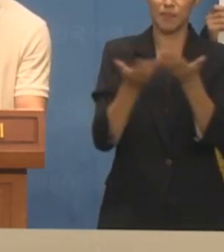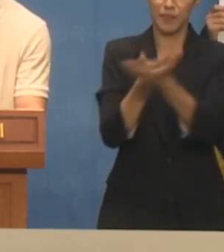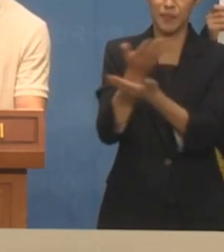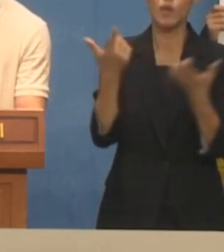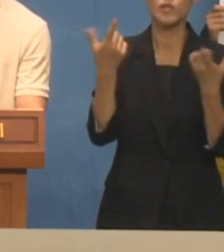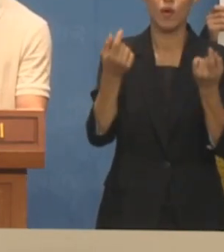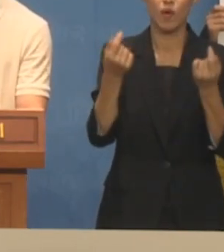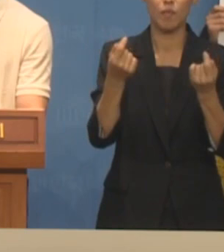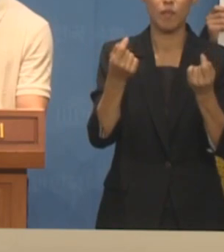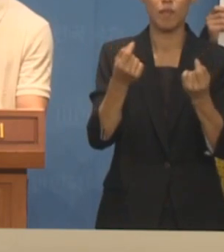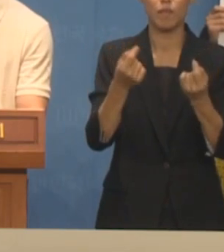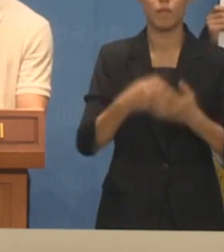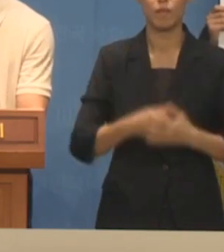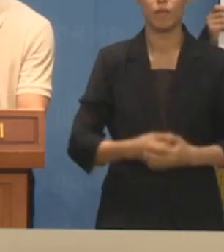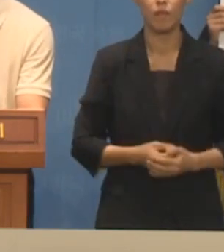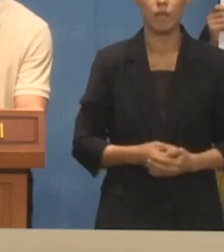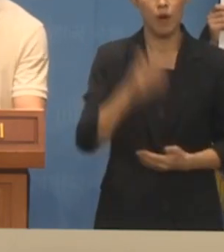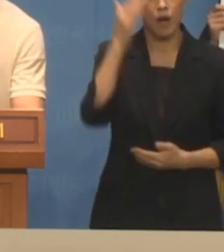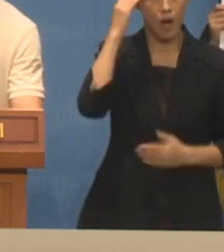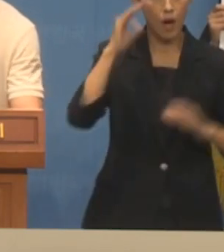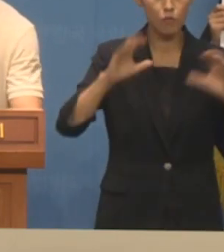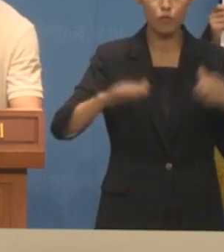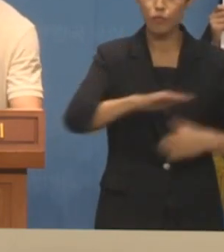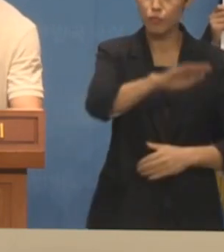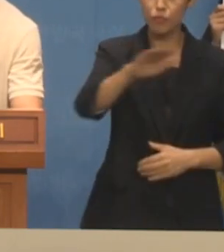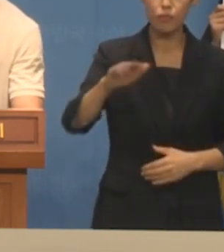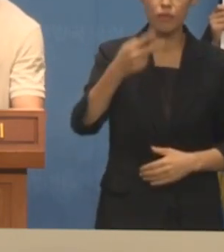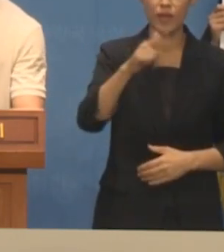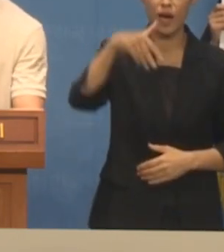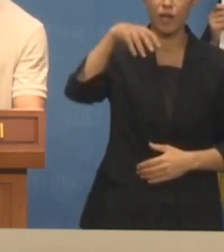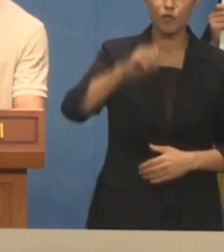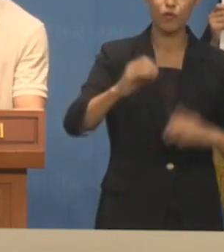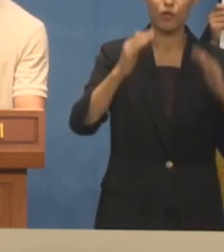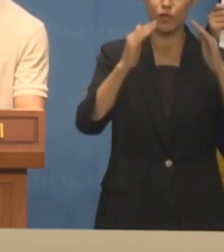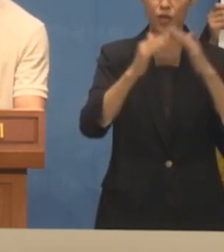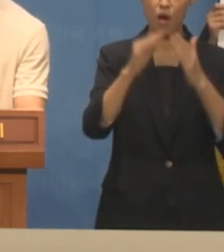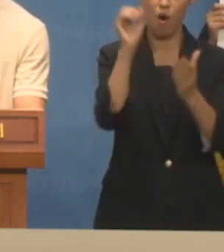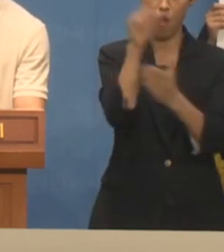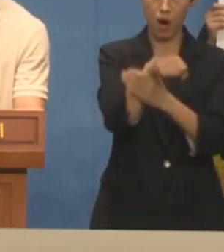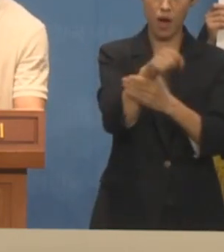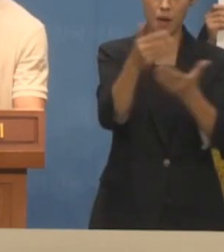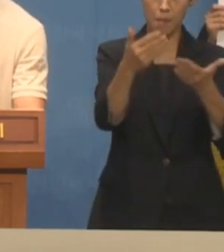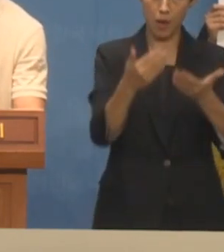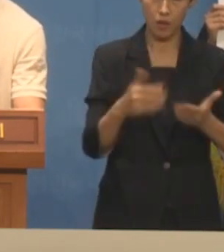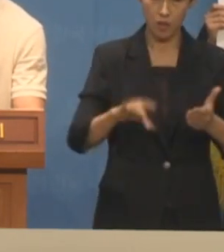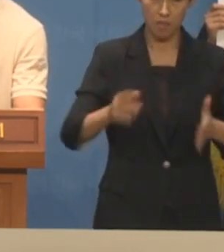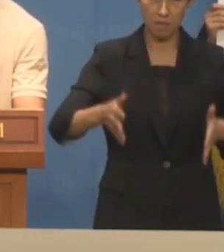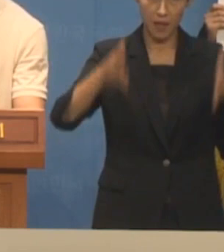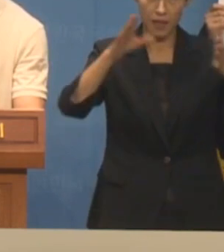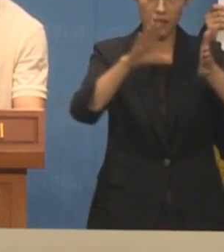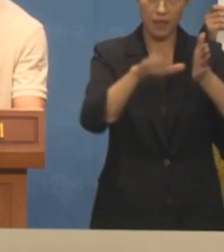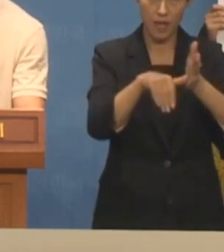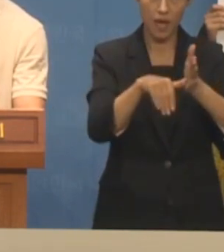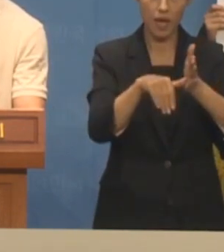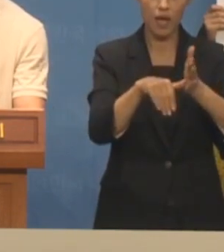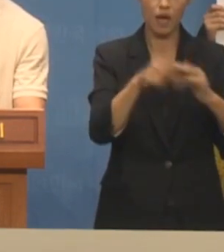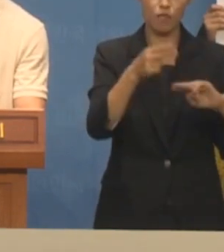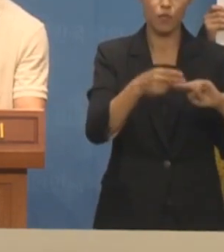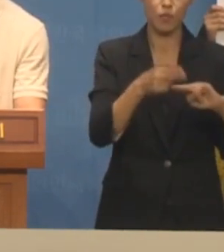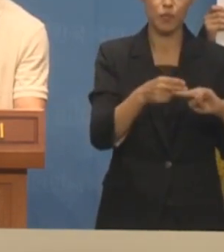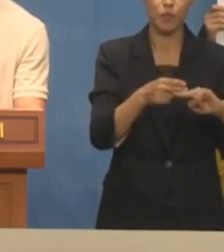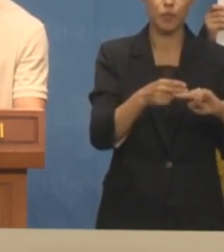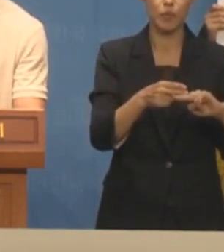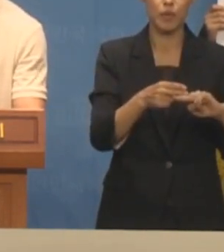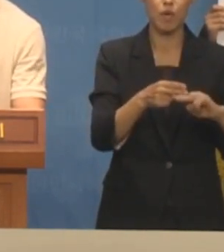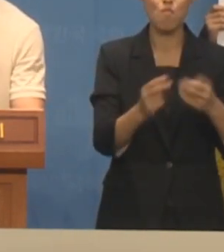해당됩니다. 그런데 현재 대한민국에서는 다중주택으로 인허가를 받아 준공 당시 개별 취사 시설을 불법으로